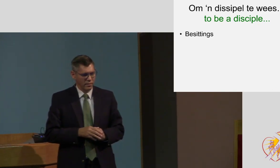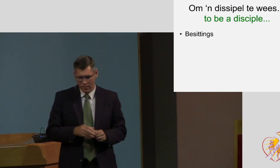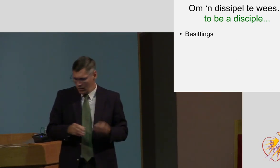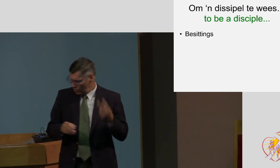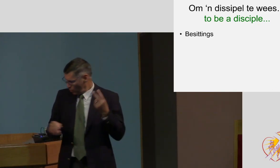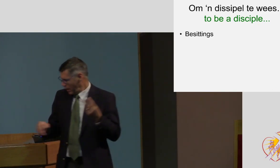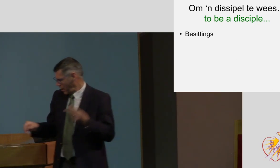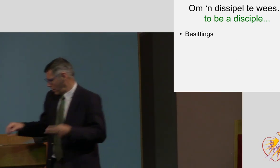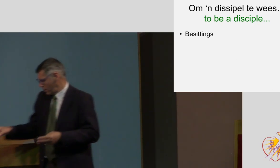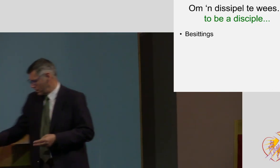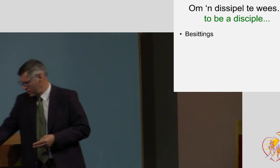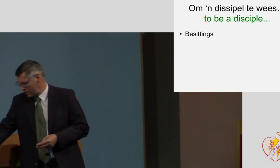Tweede,